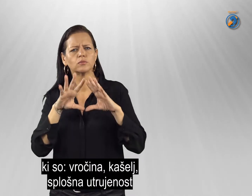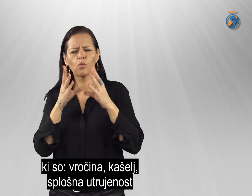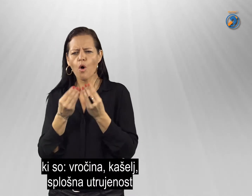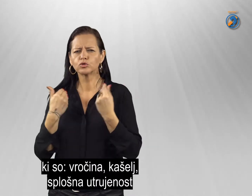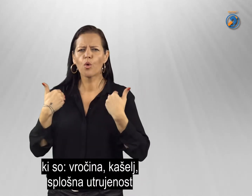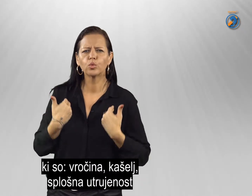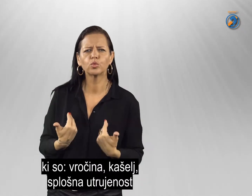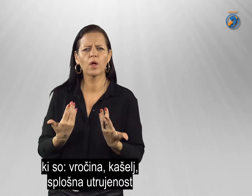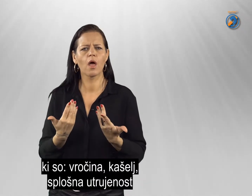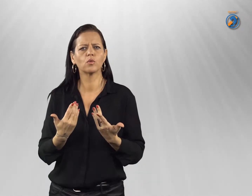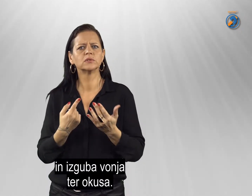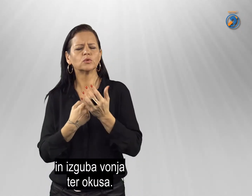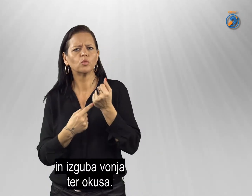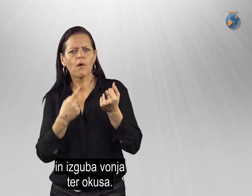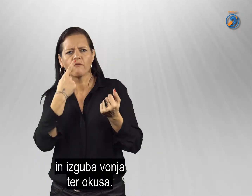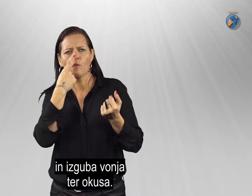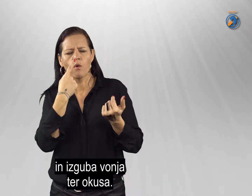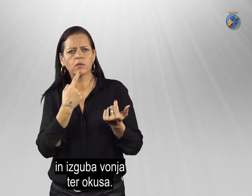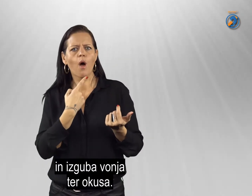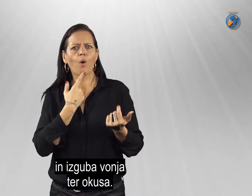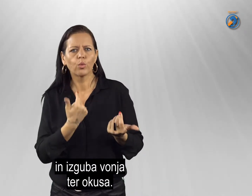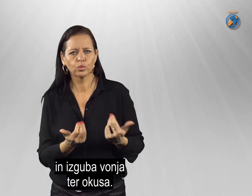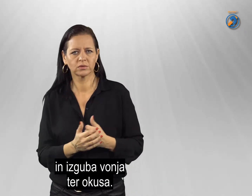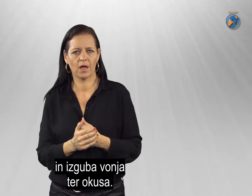in izguba vonja ter okusa.